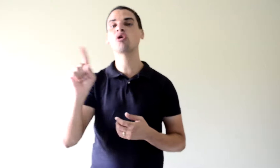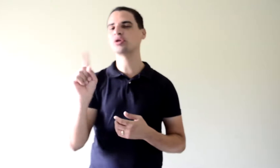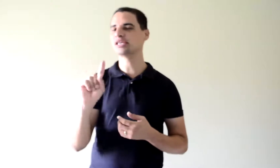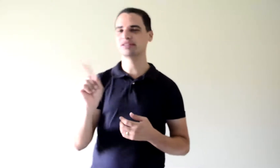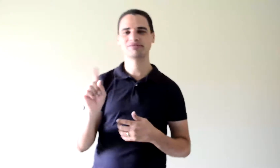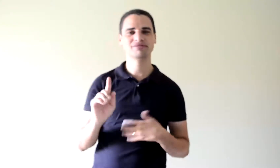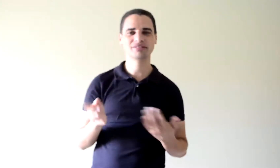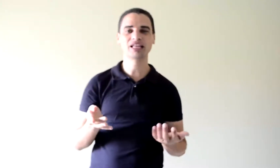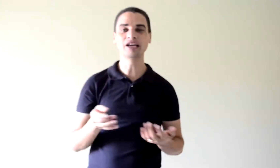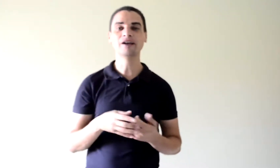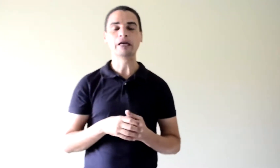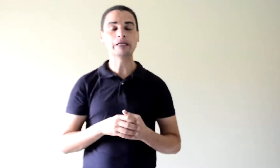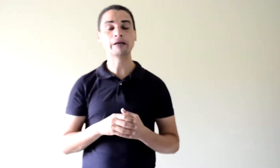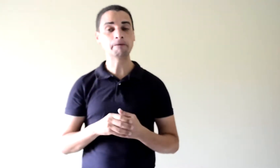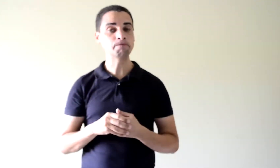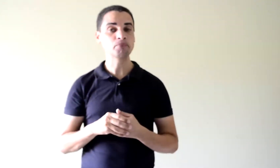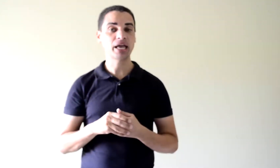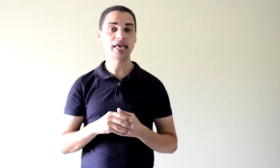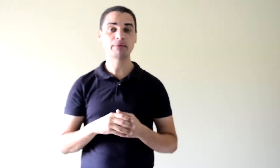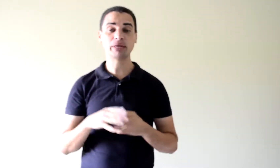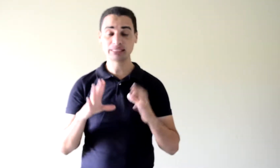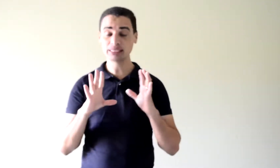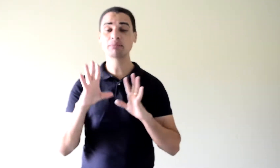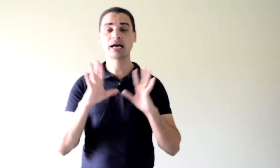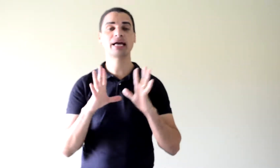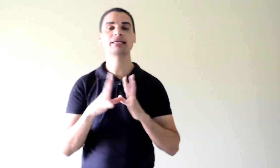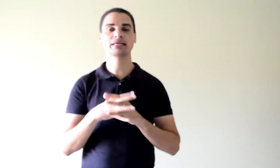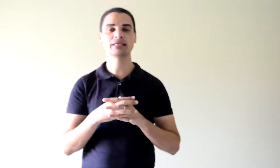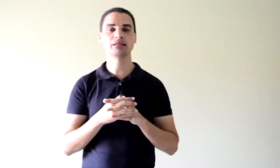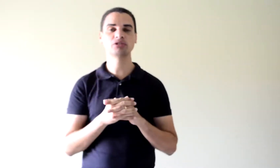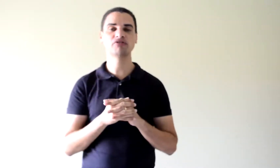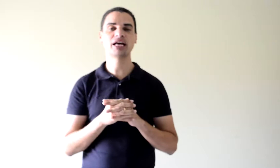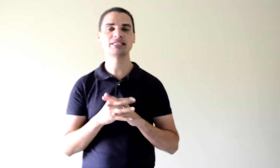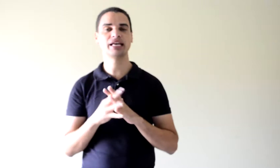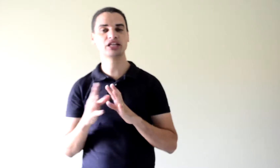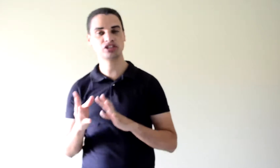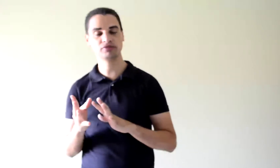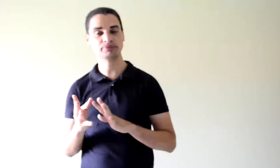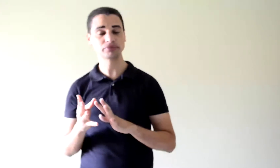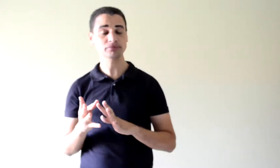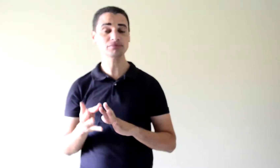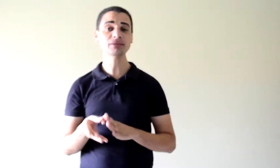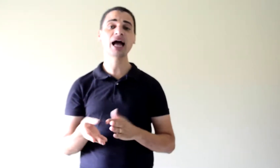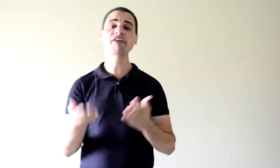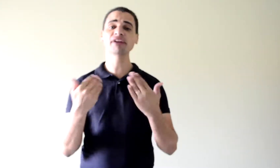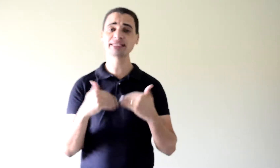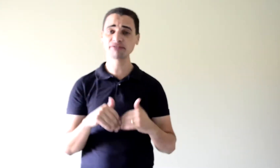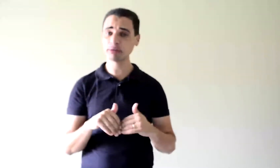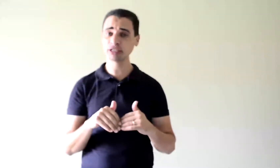ir, né? Então, precisa marcar essa questão de frase negativa. A frase